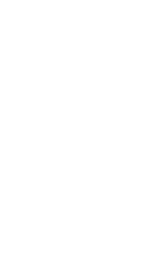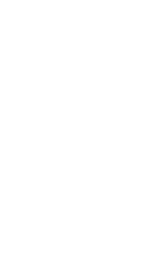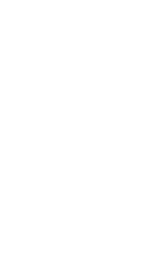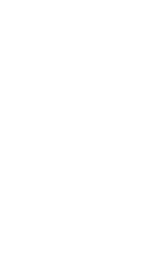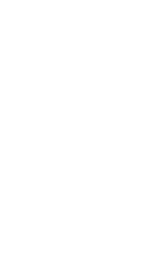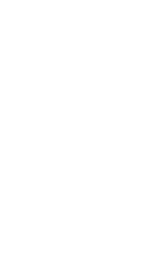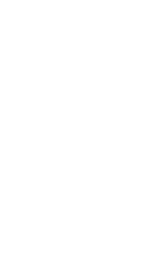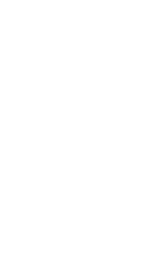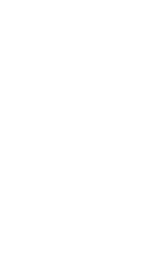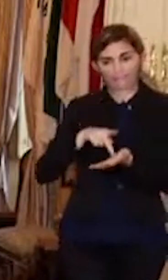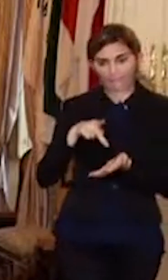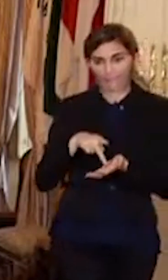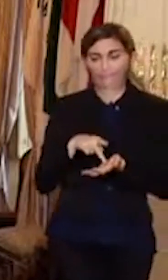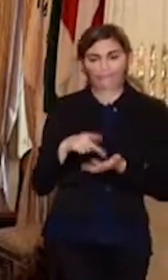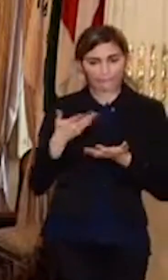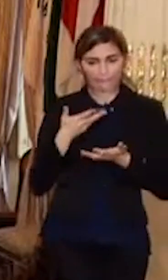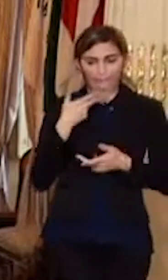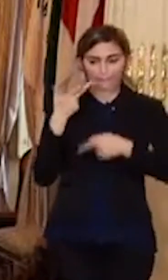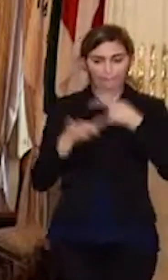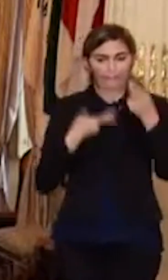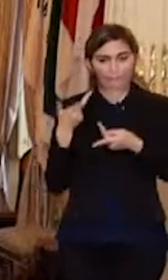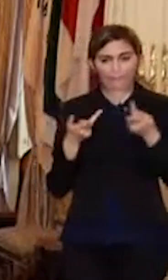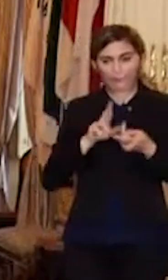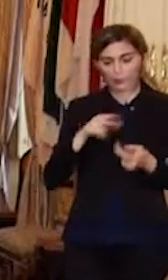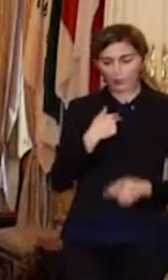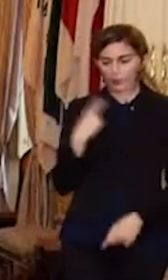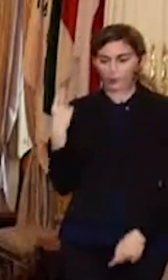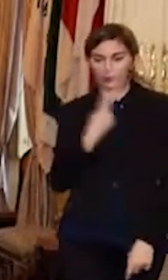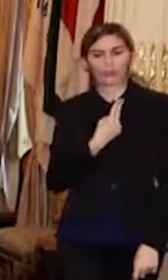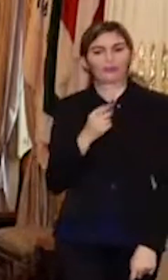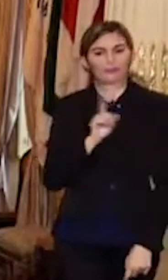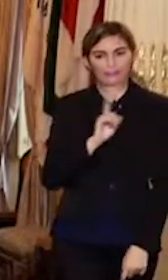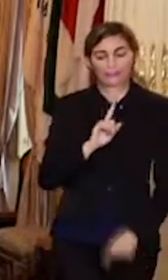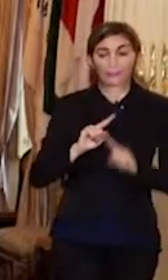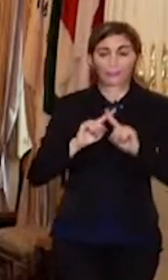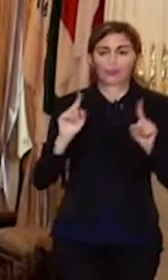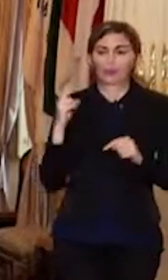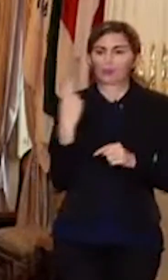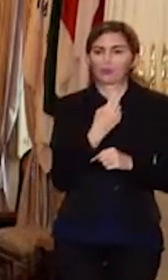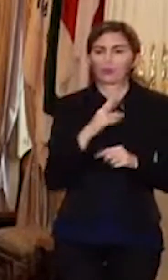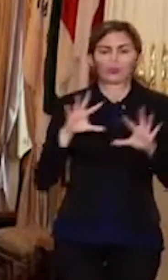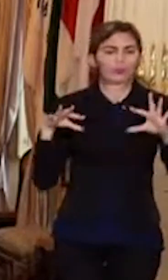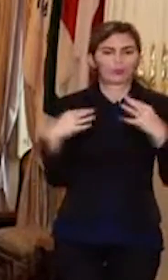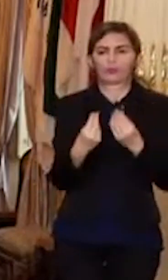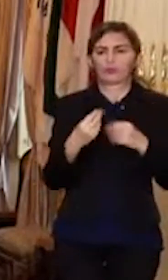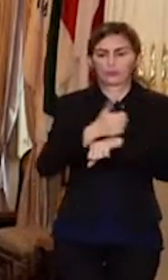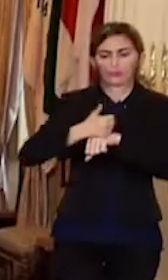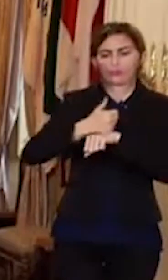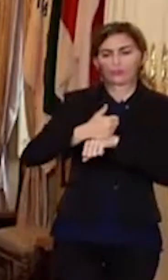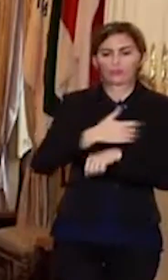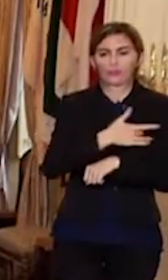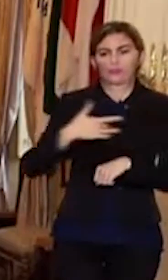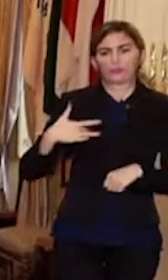e eu queria falar aqui não em meu nome mas em nome de todos os profissionais de saúde